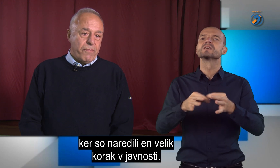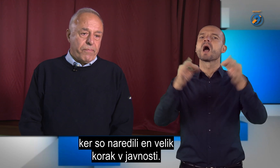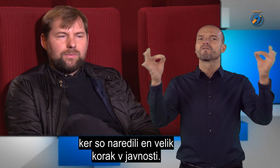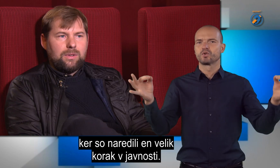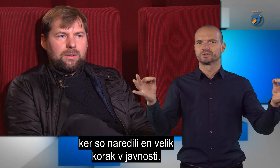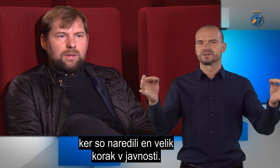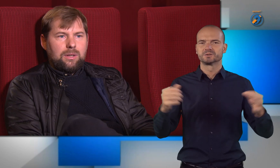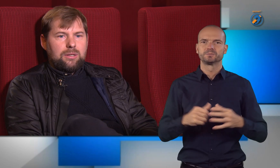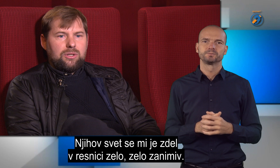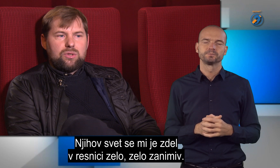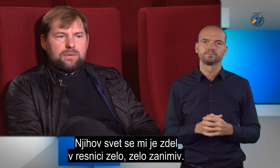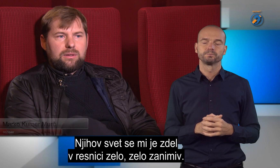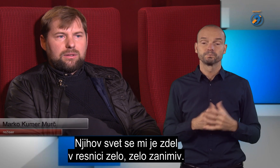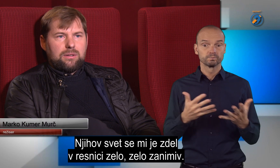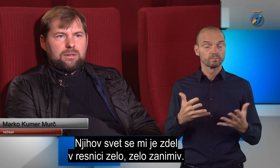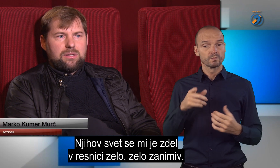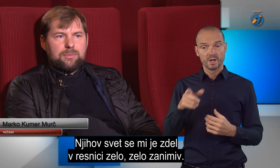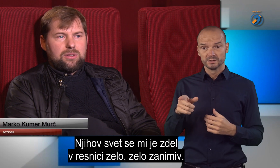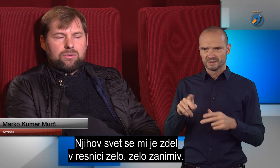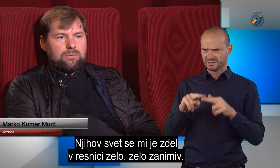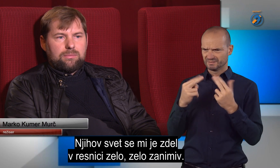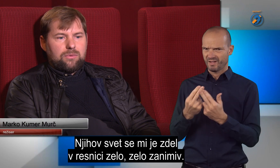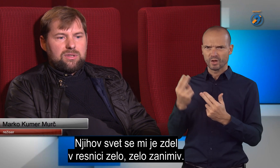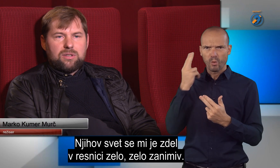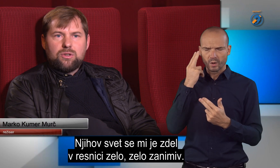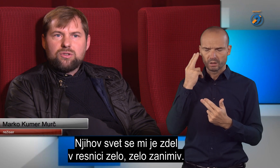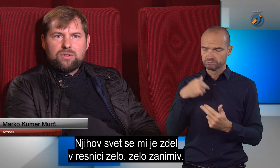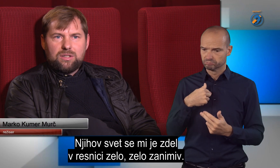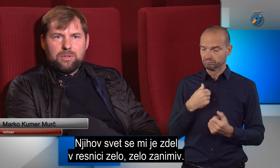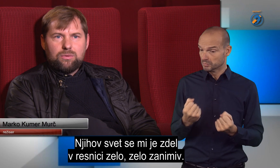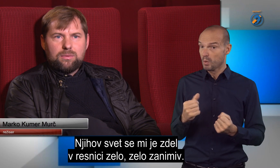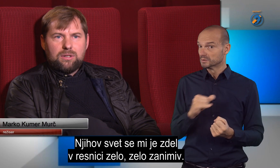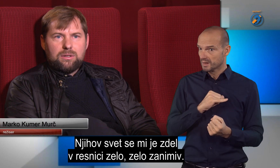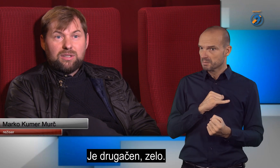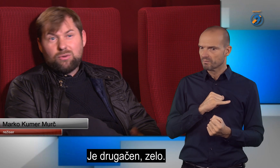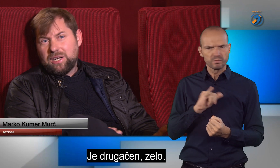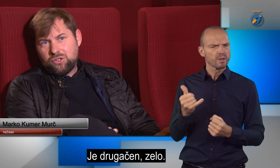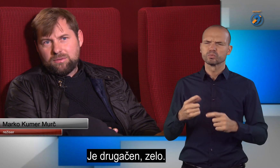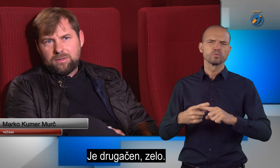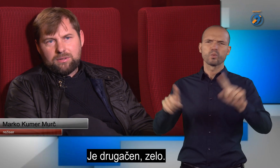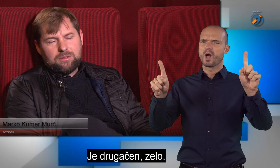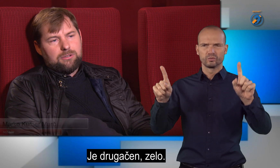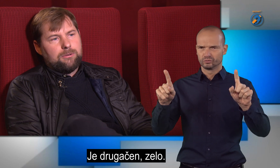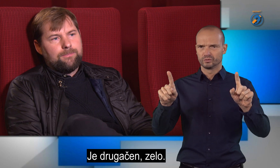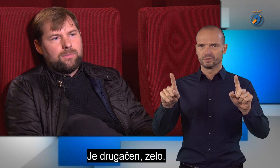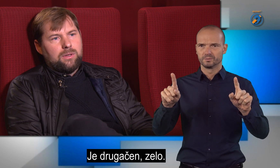javnosti. Njihov svet se mi je zdel v resnici zelo zanimiv, je drugačen.